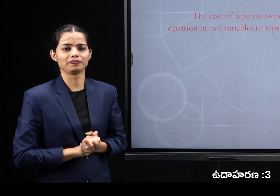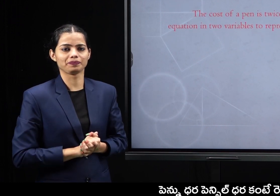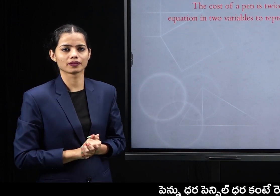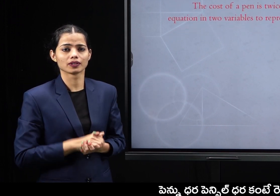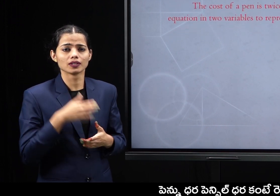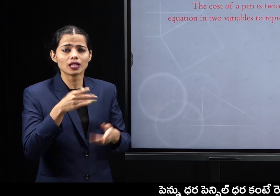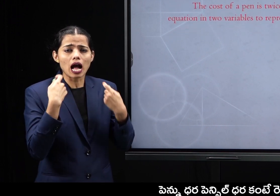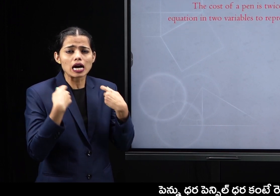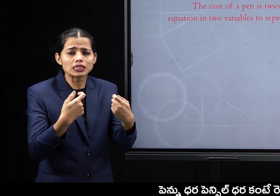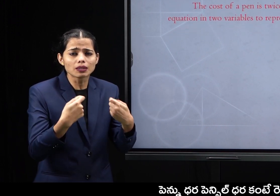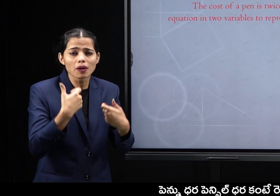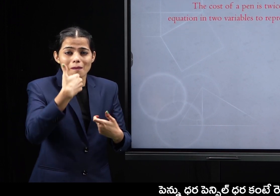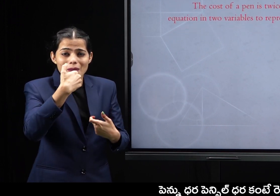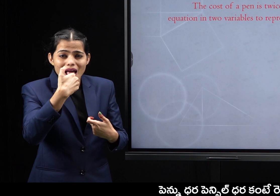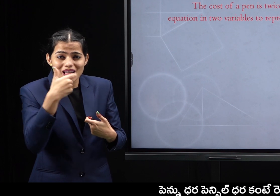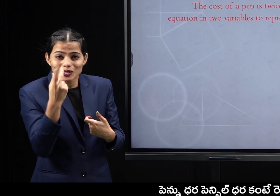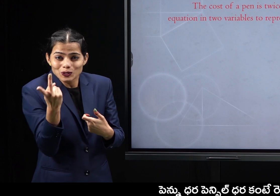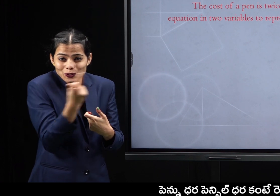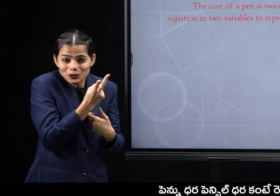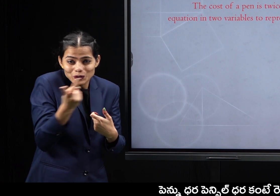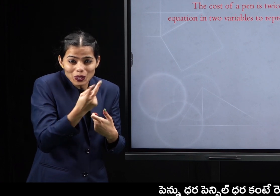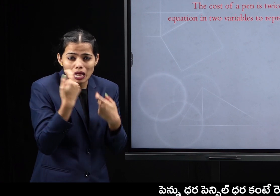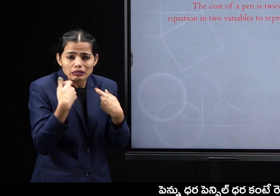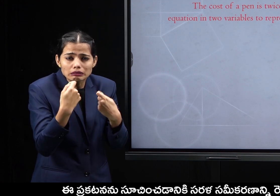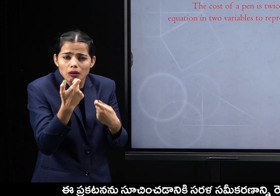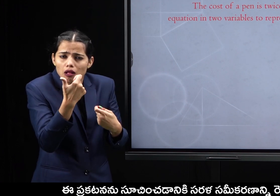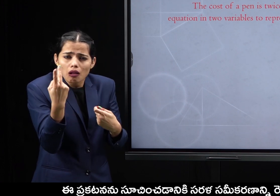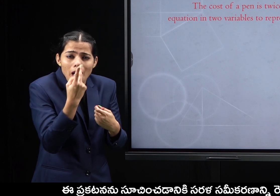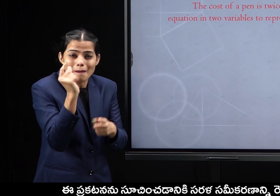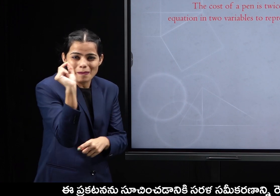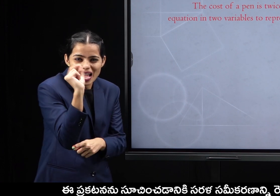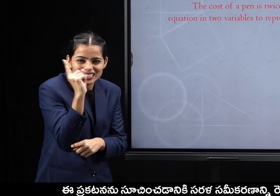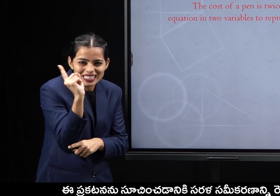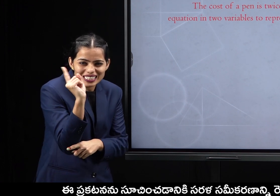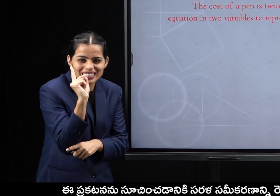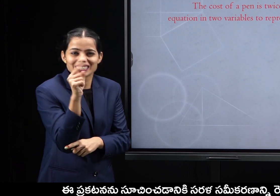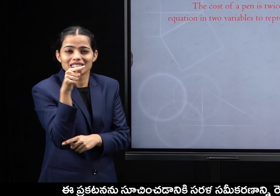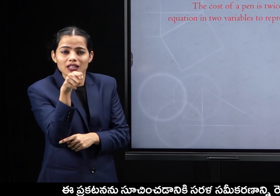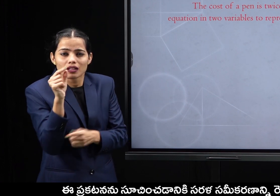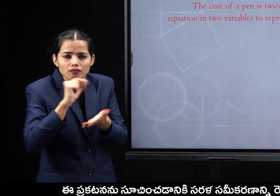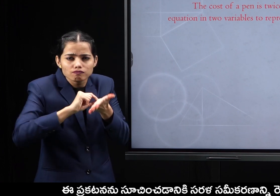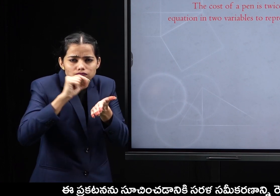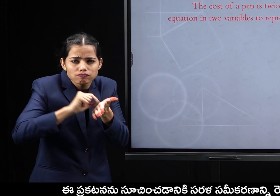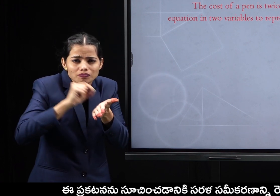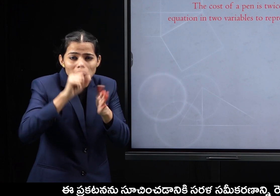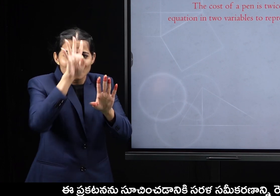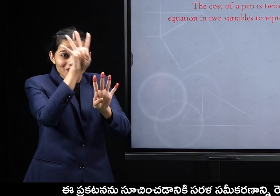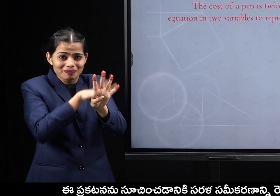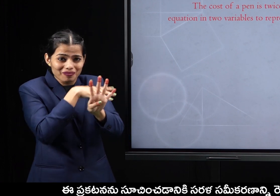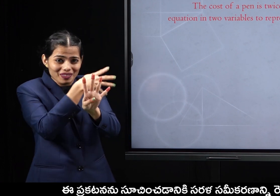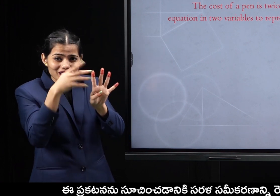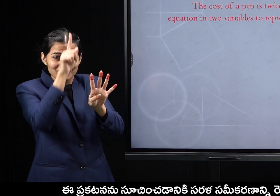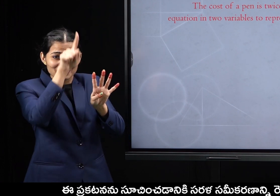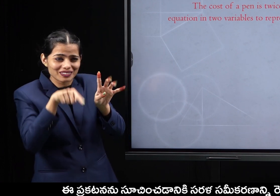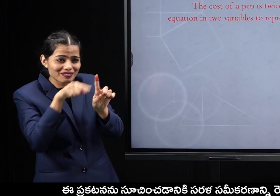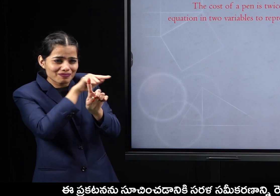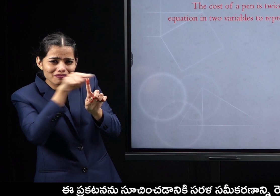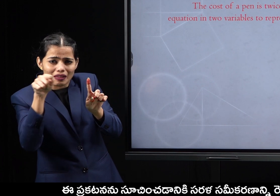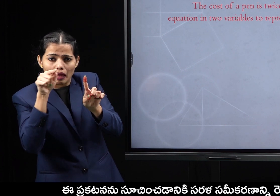పెన్ను ధర పెన్సిల్ ధర కంటే రెండింతలు. ఈ ప్రకటనను సూచించడానికి సరళ సమీకరణాన్ని రెండు వేరియబుల్స్లో రాయండి.